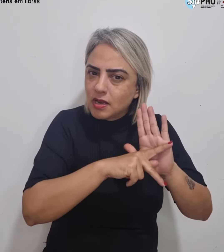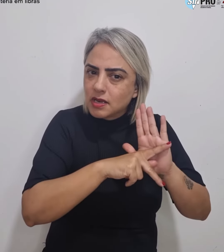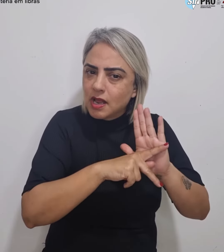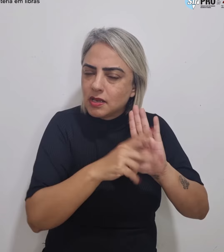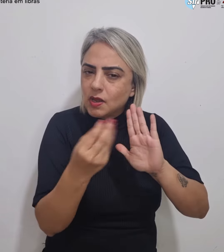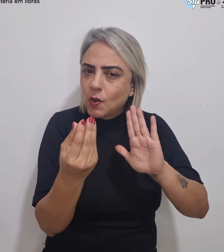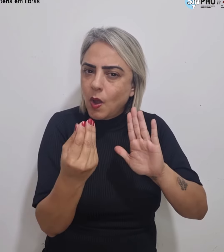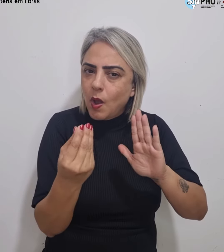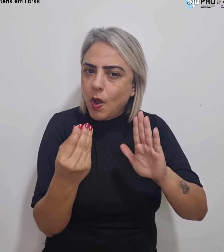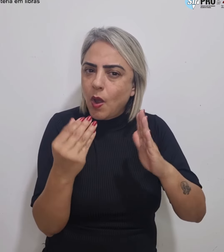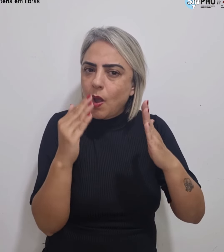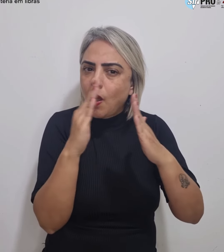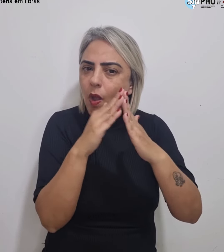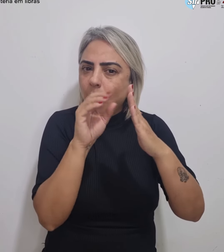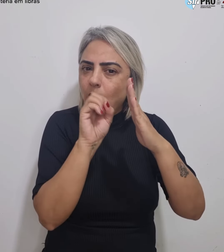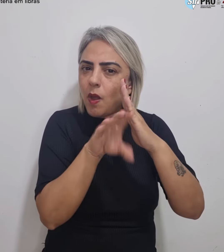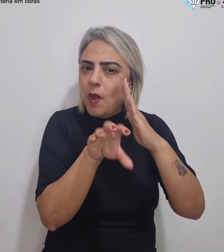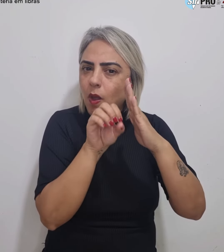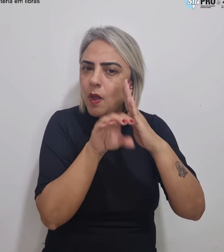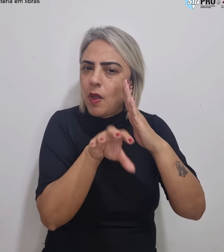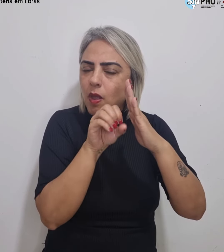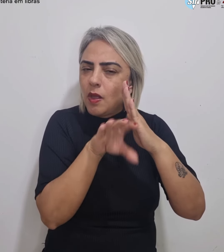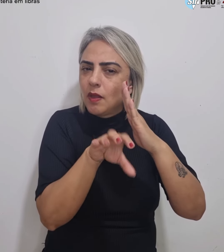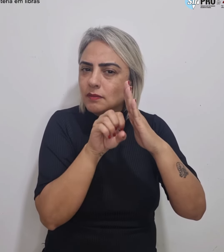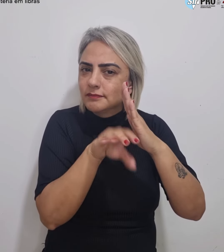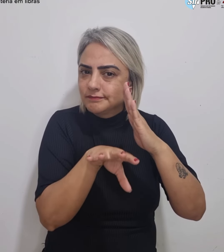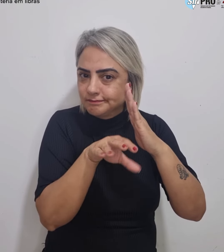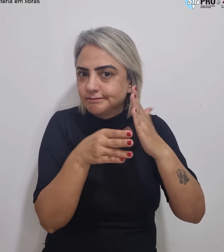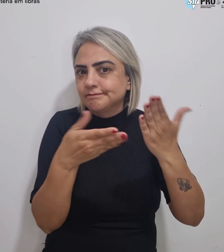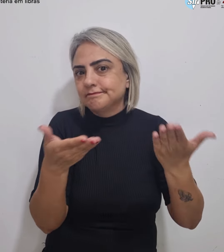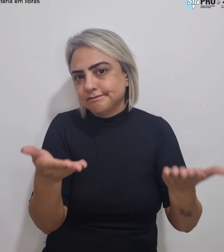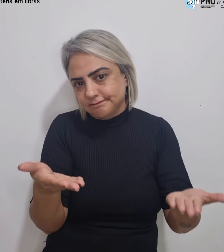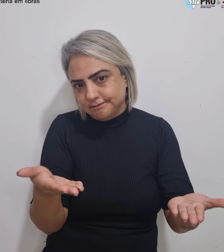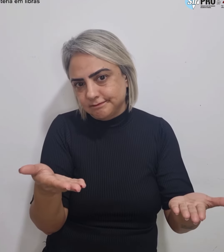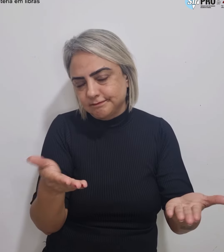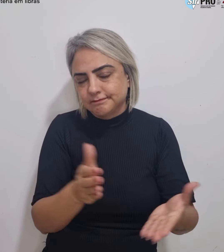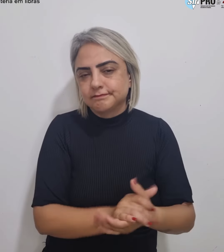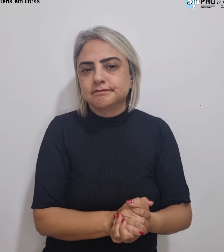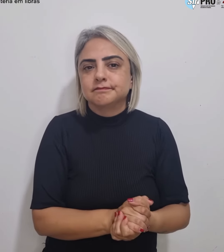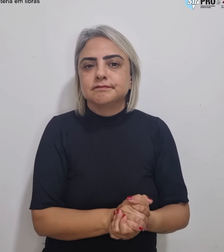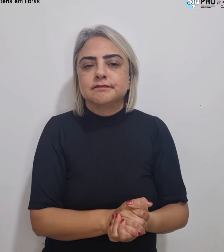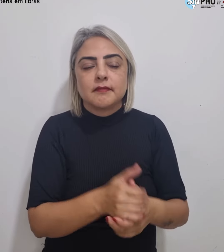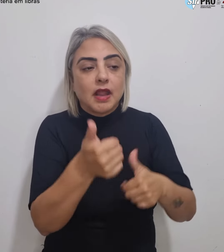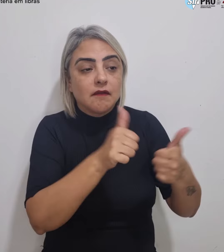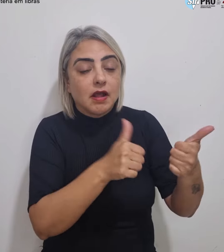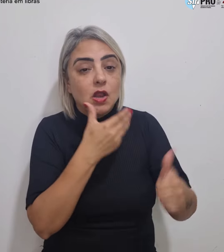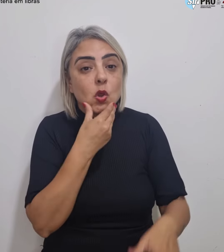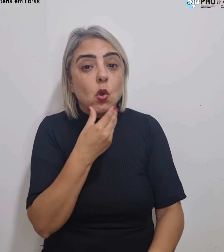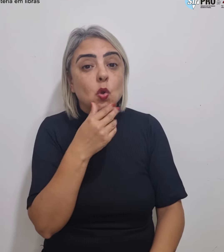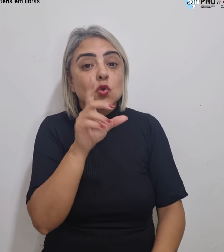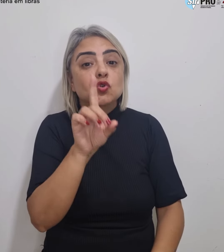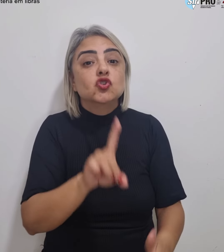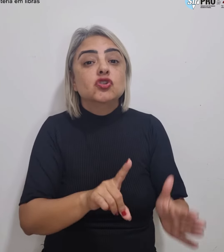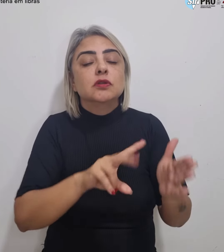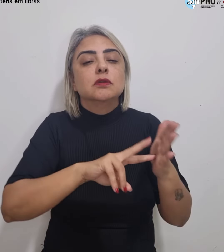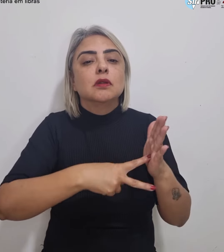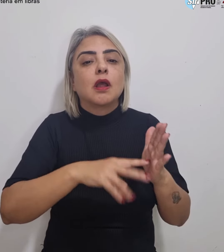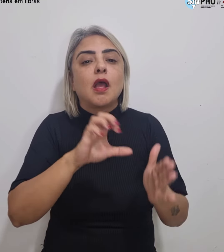a educação domiciliar, conhecida como homeschooling. Avalia o diretor do Simpro, DF, Kleber Soares.